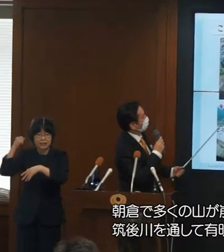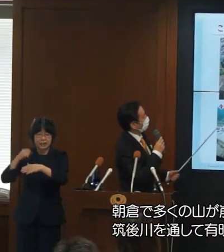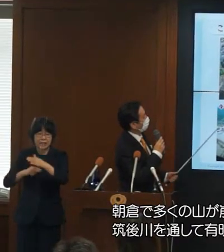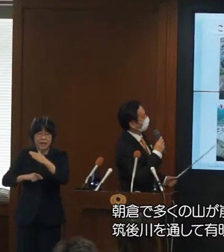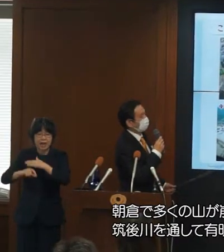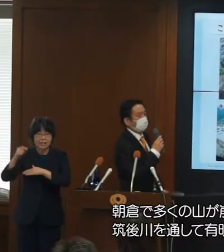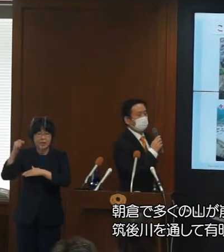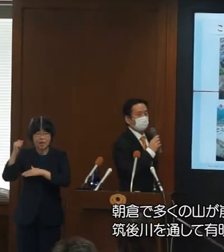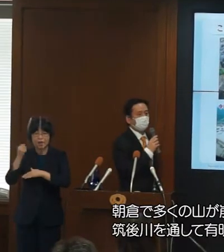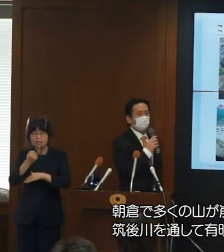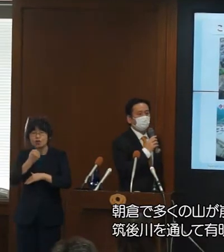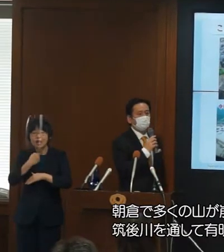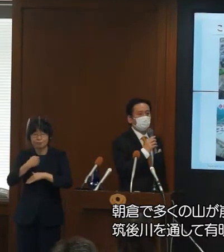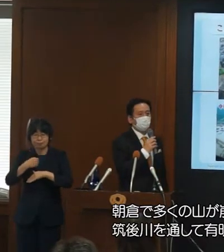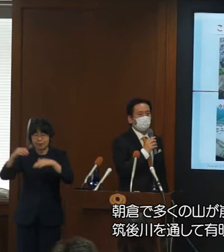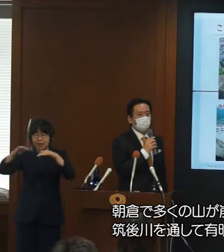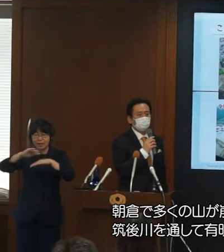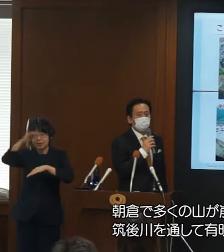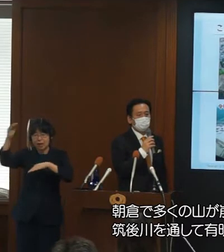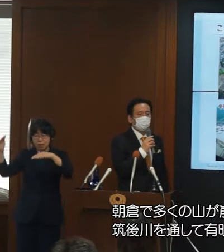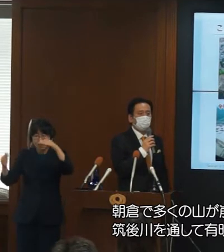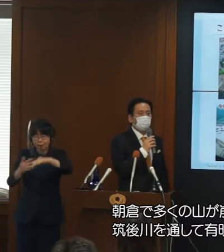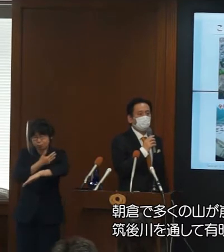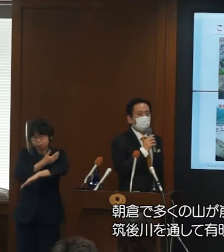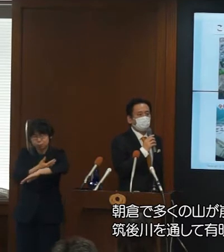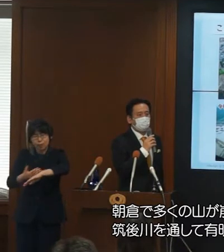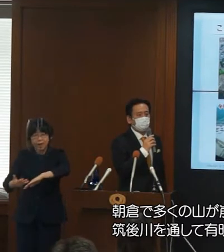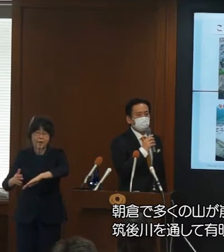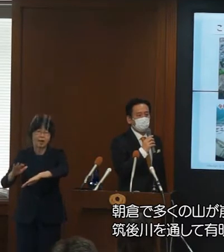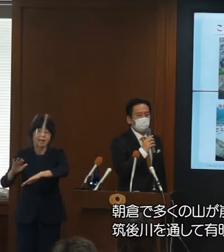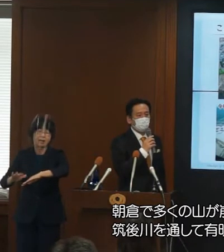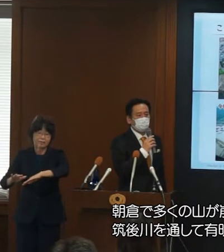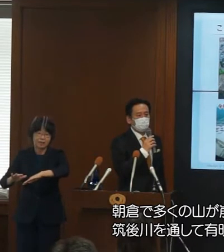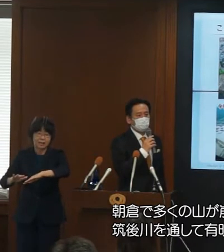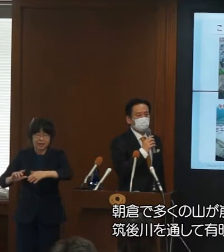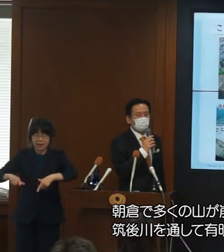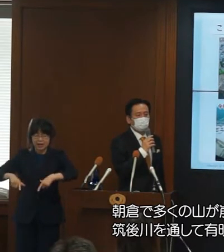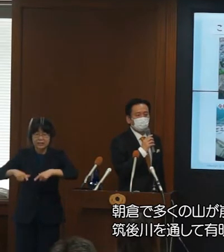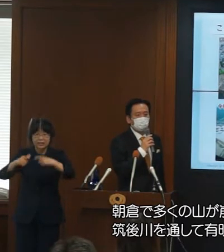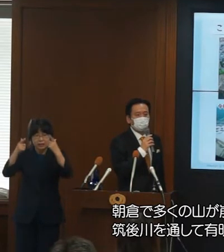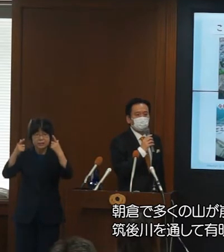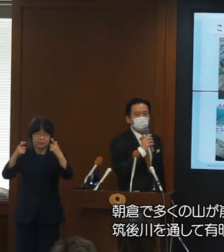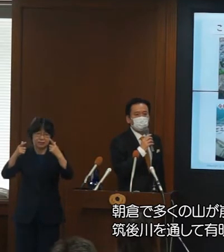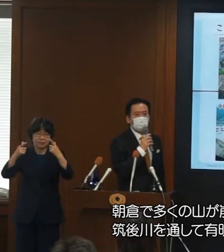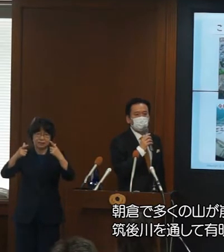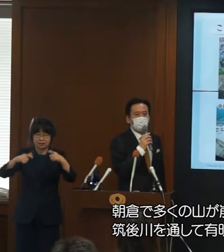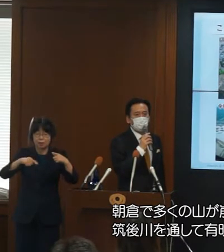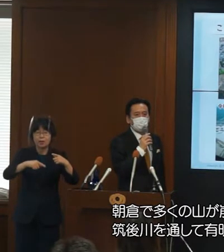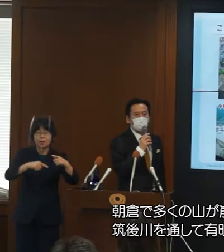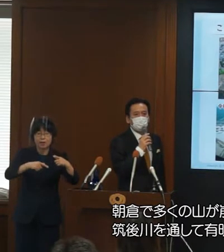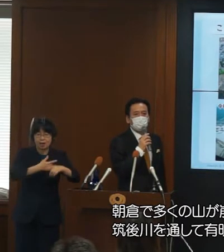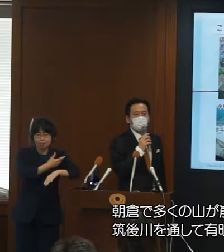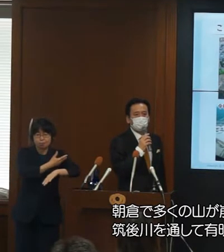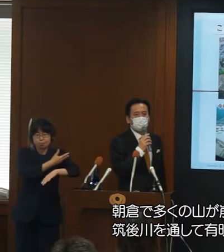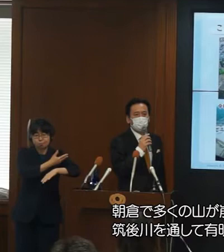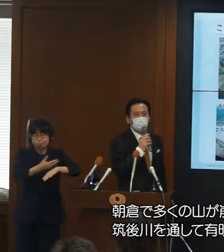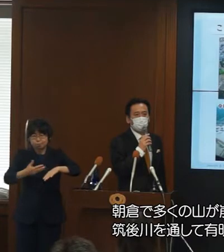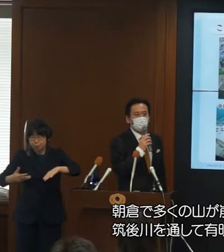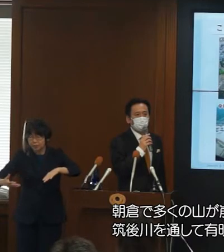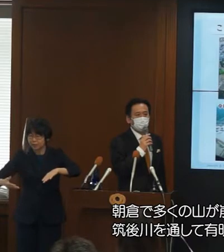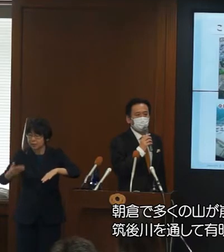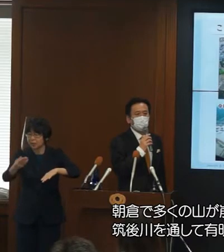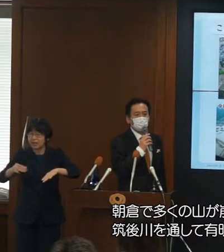が崩れてその木材木がですね筑後川を通して有明海